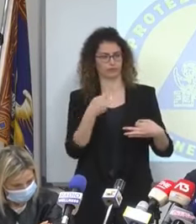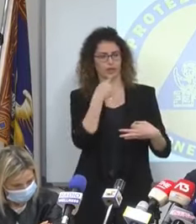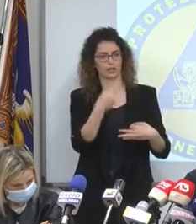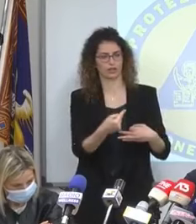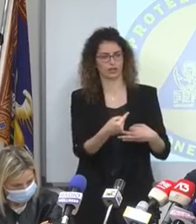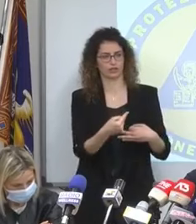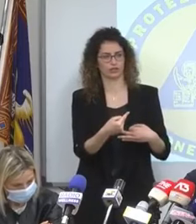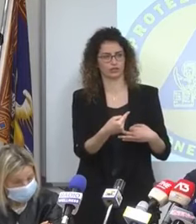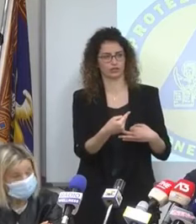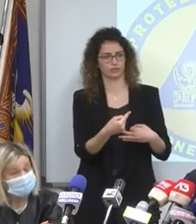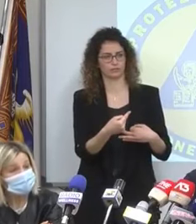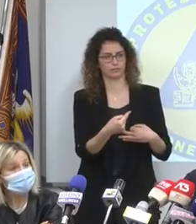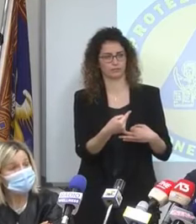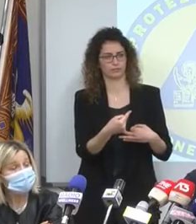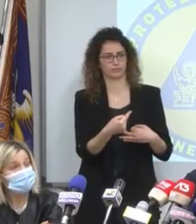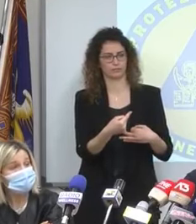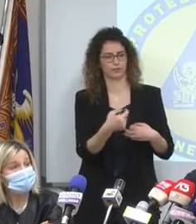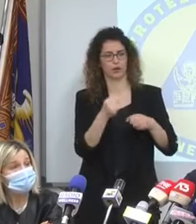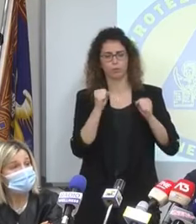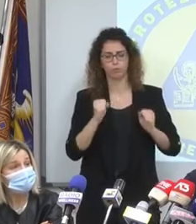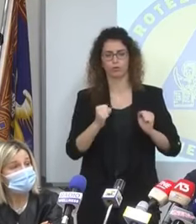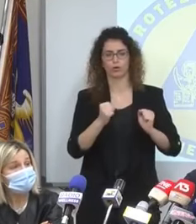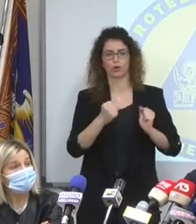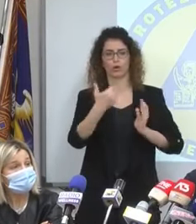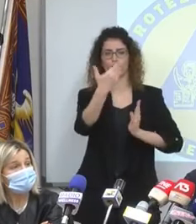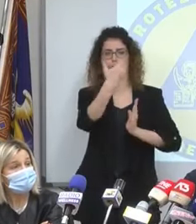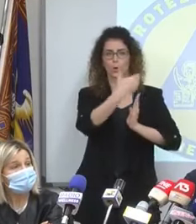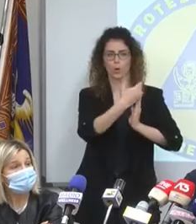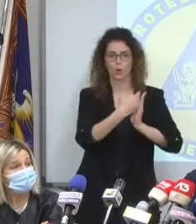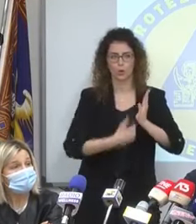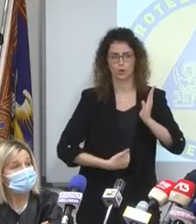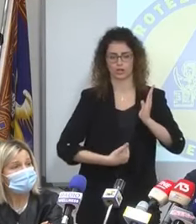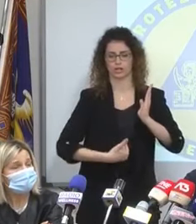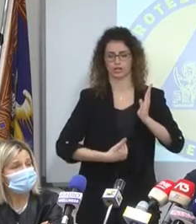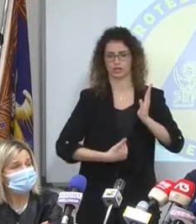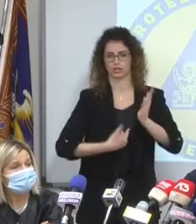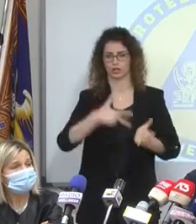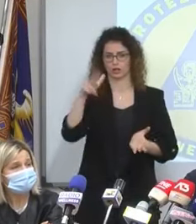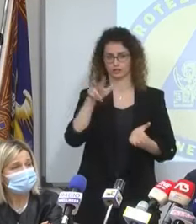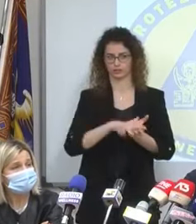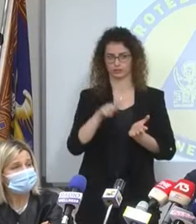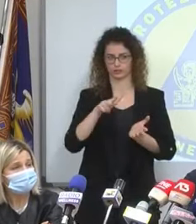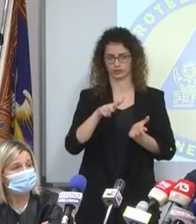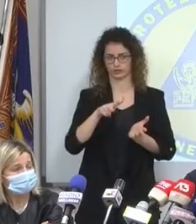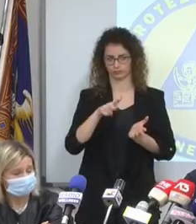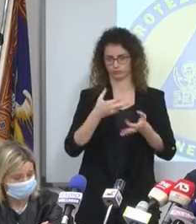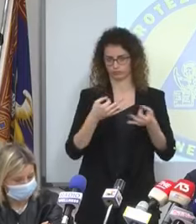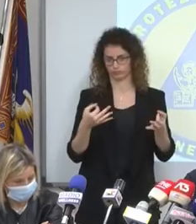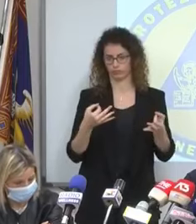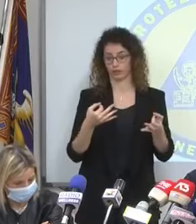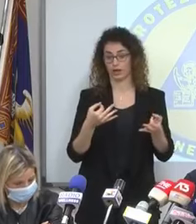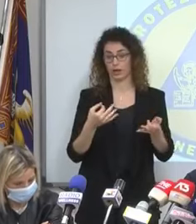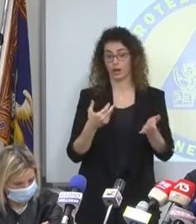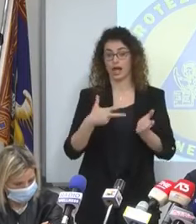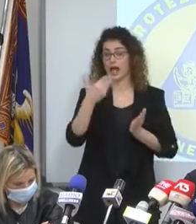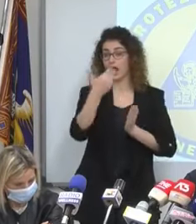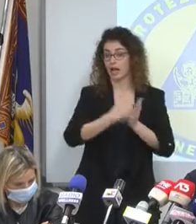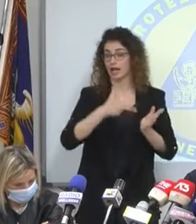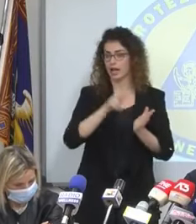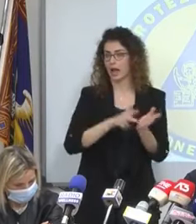si faccia ad esempio una lista ufficiale dei riservisti, altrimenti c'è un margine